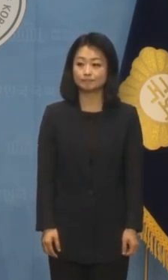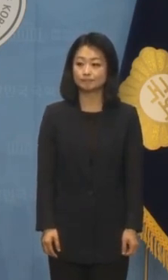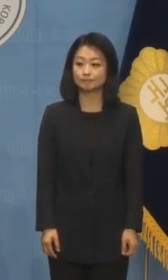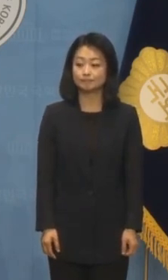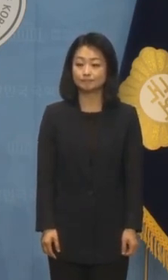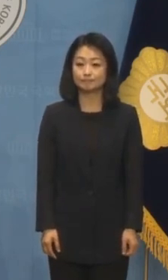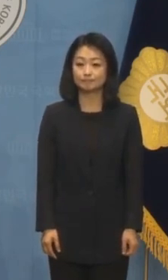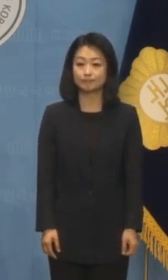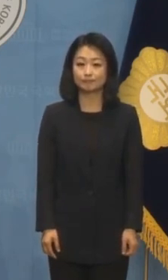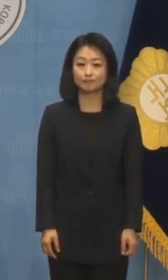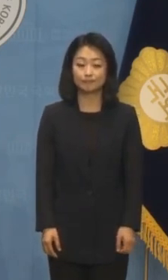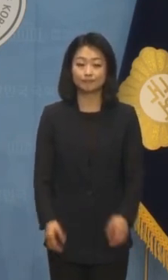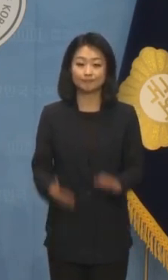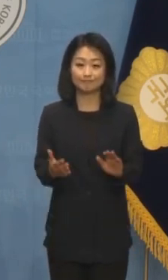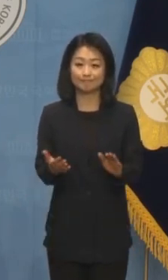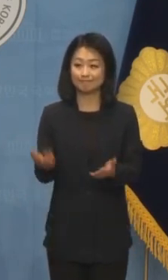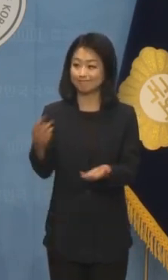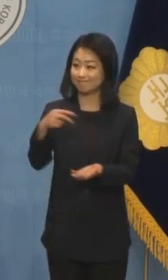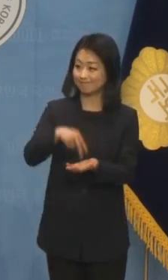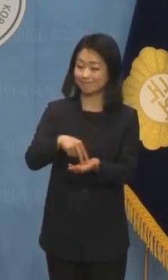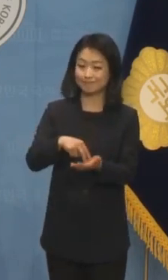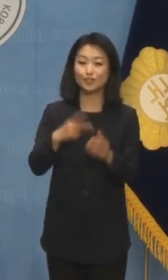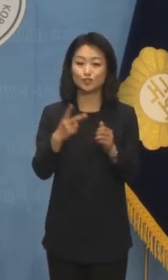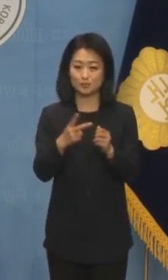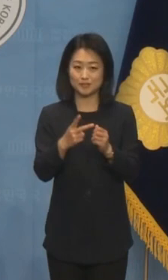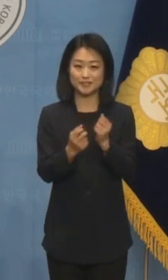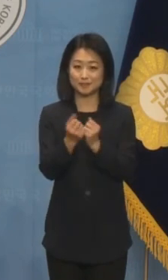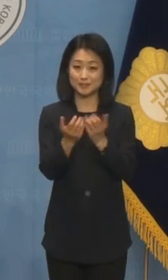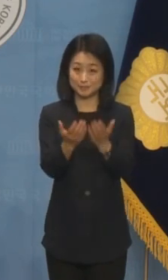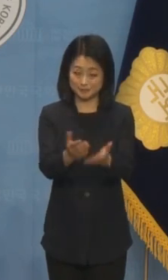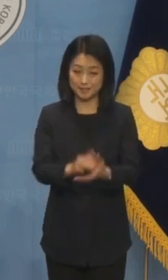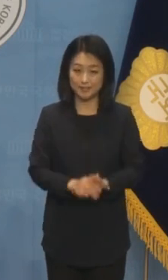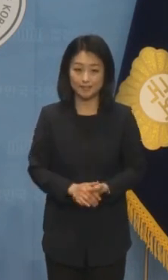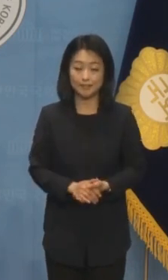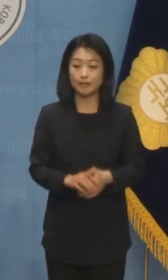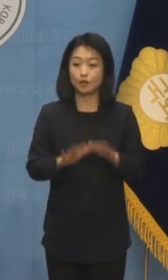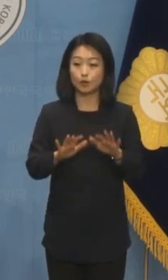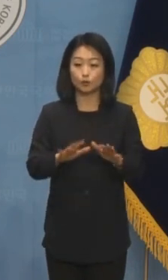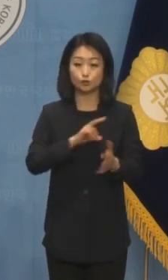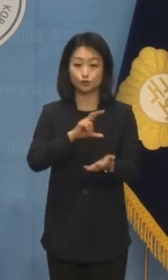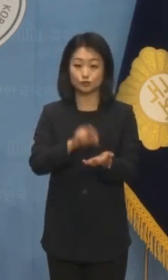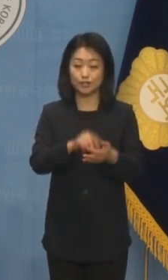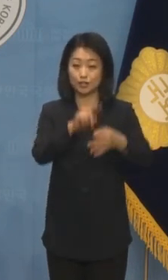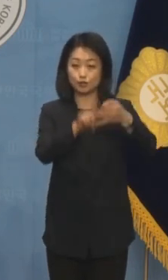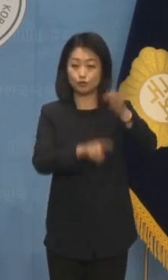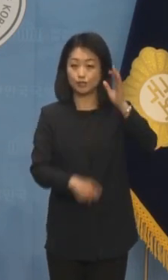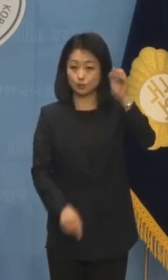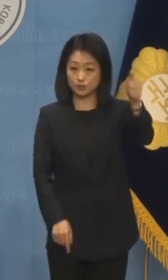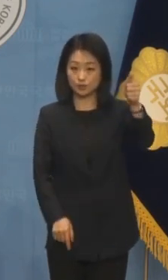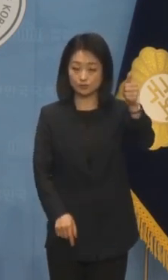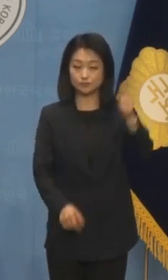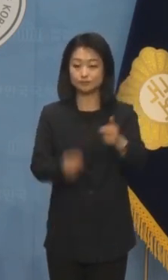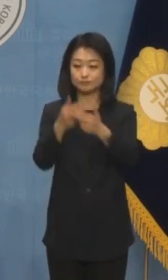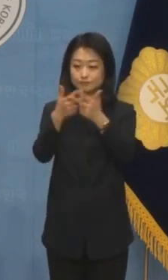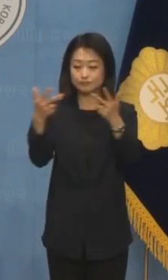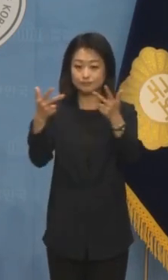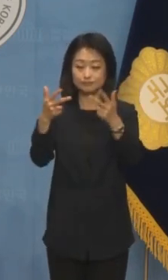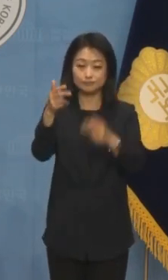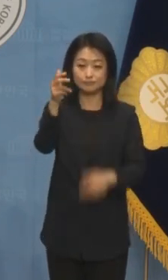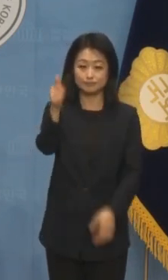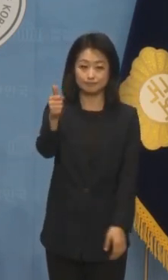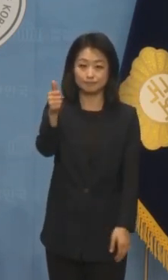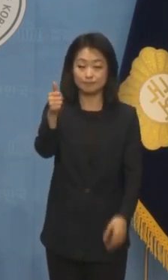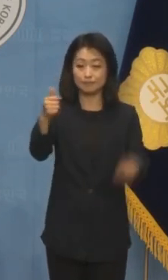소통관에서 드리는 두 번째 브리핑인데요. 오늘 주제는 윤석열 대통령과 이재명 민주당